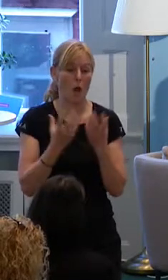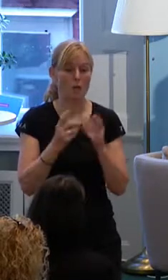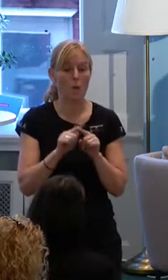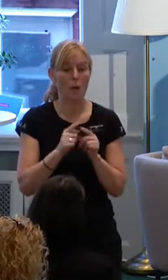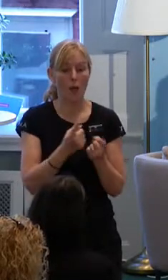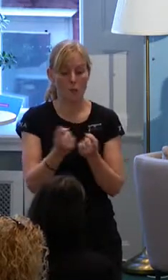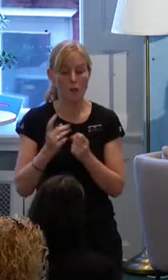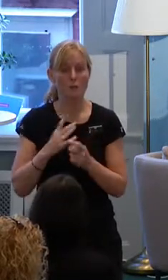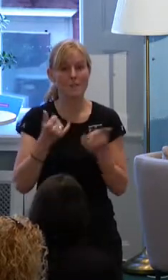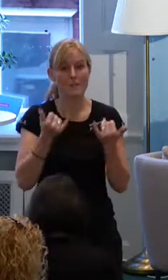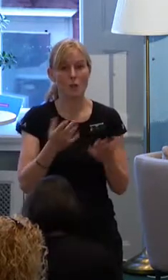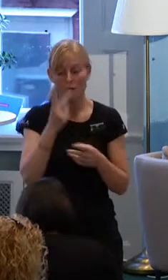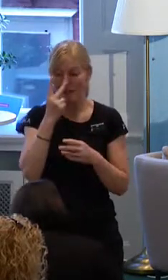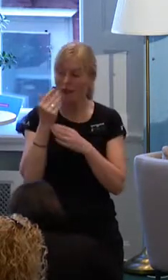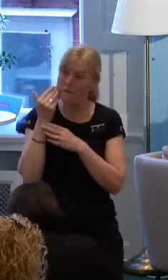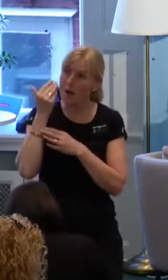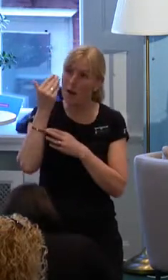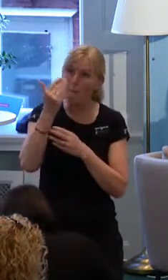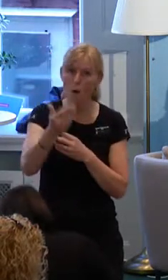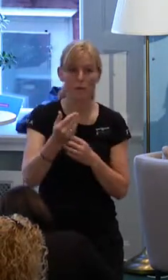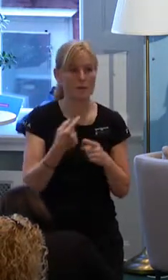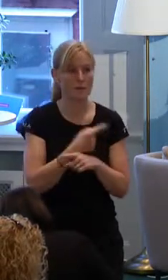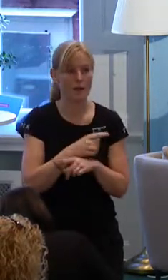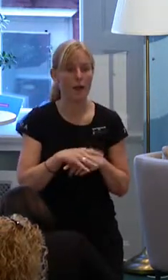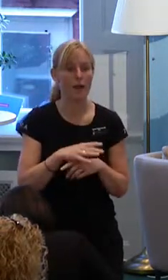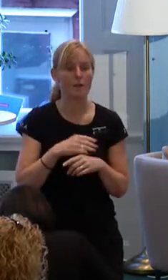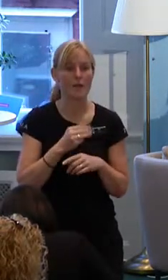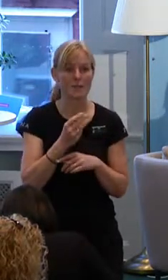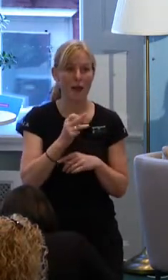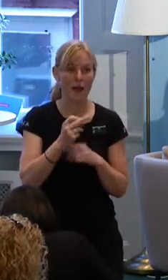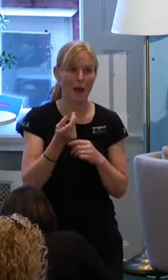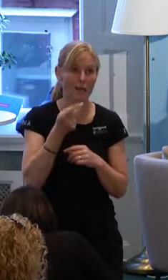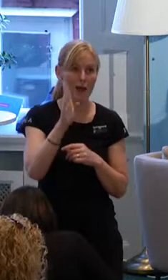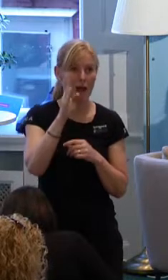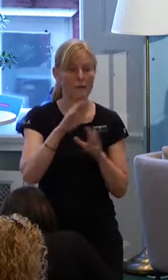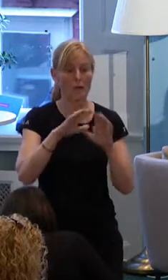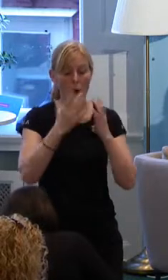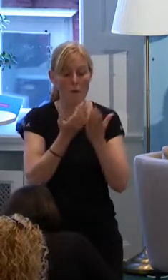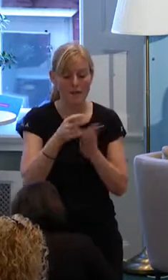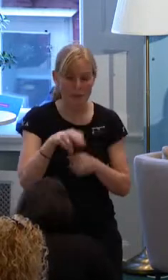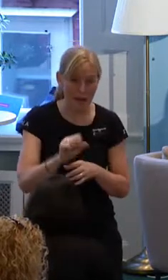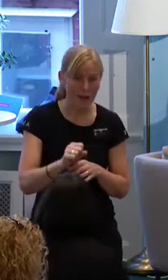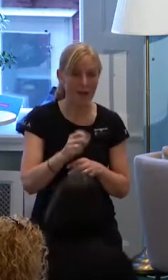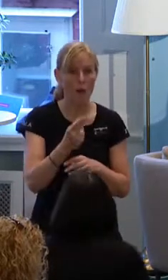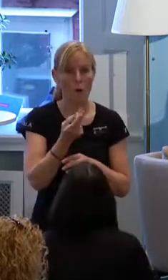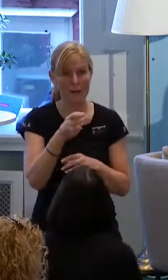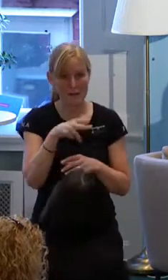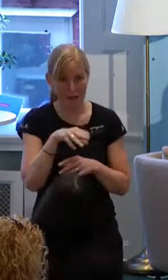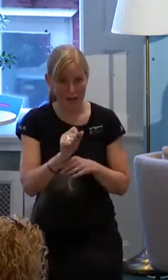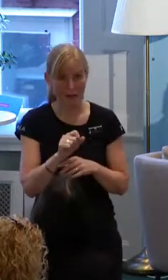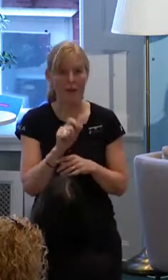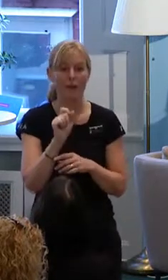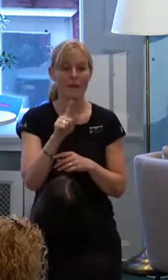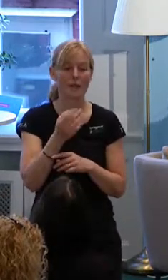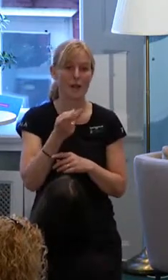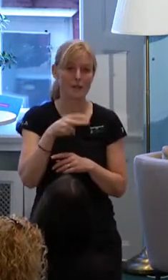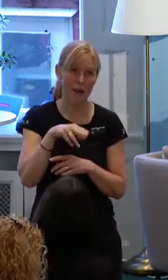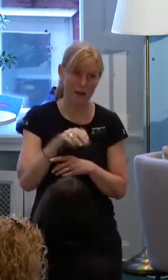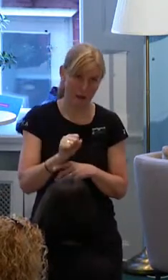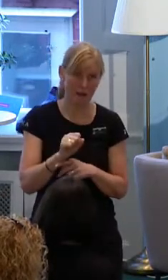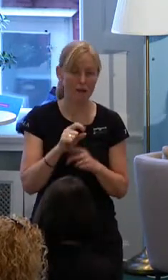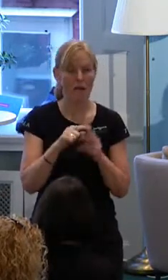utmaningarna som är idag. Men om vi nu tittar framåt, vi har ju megatrender i form av globalisering, urbanisering, digitalisering.